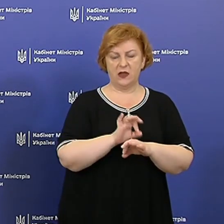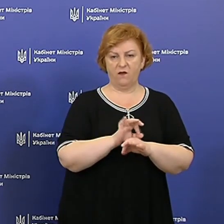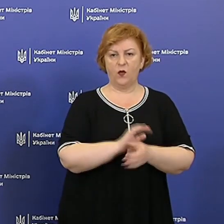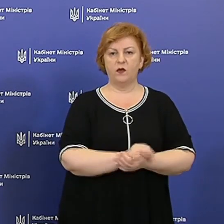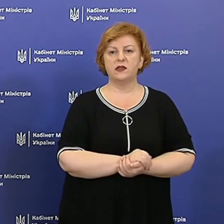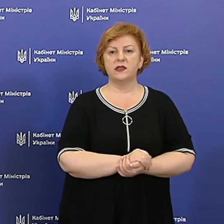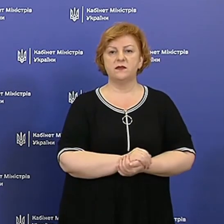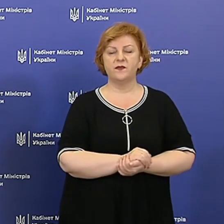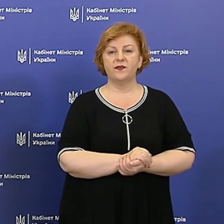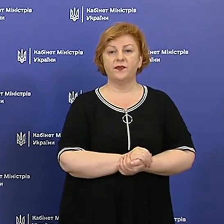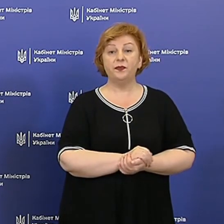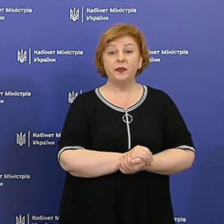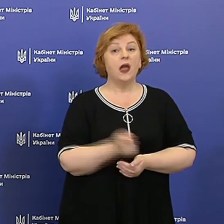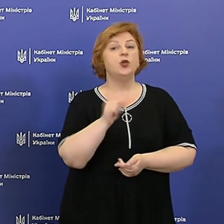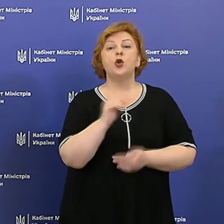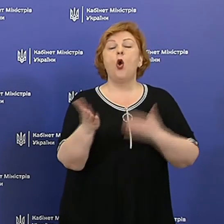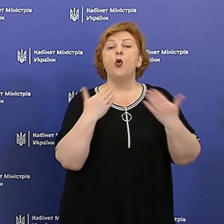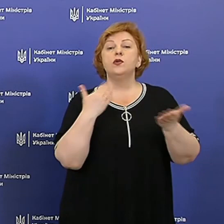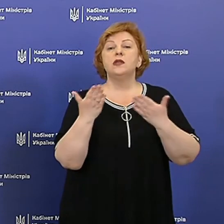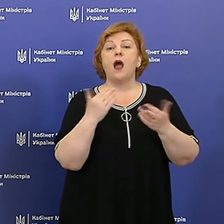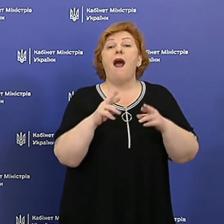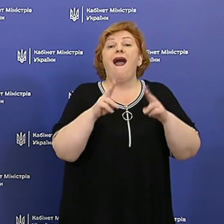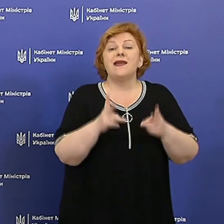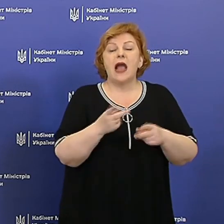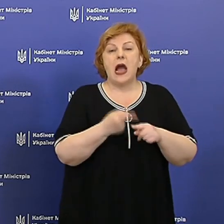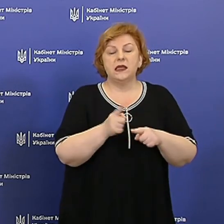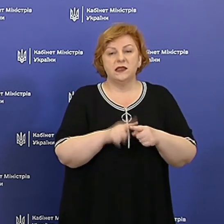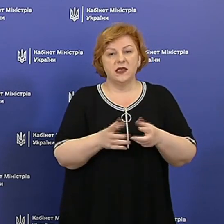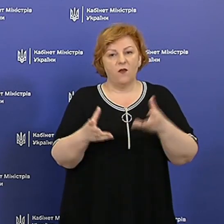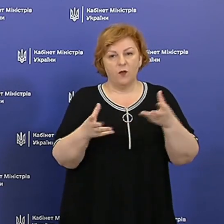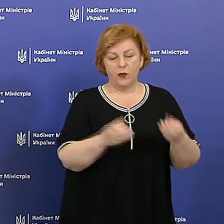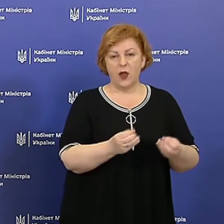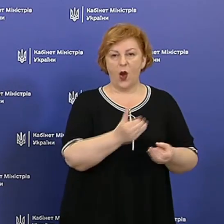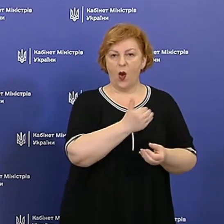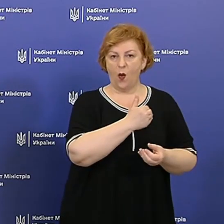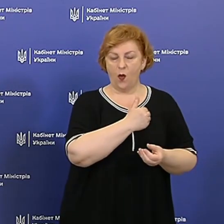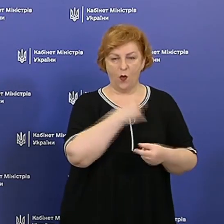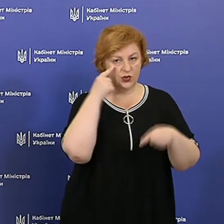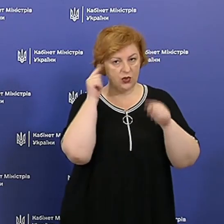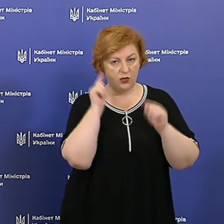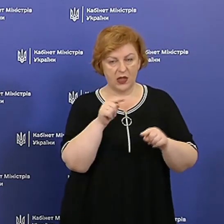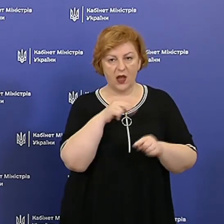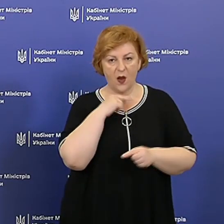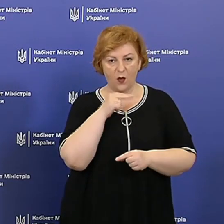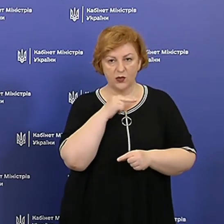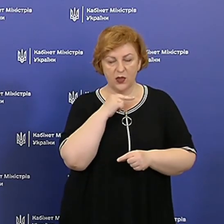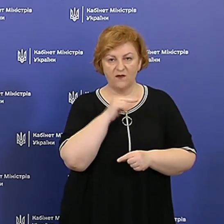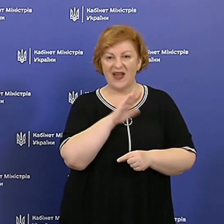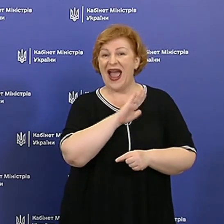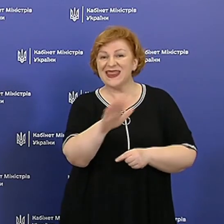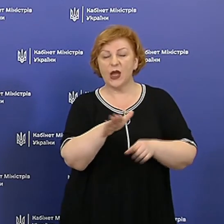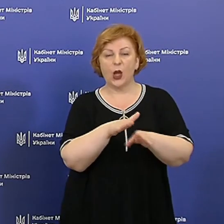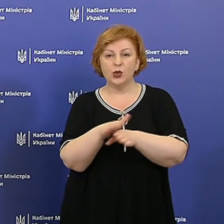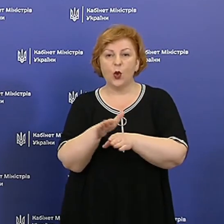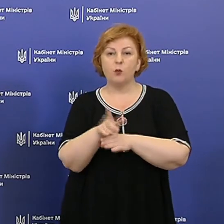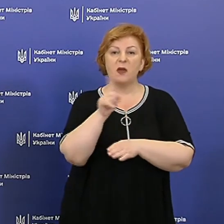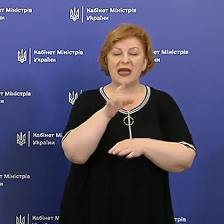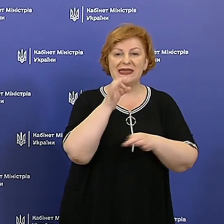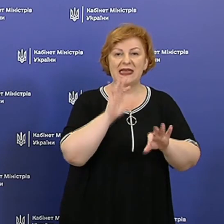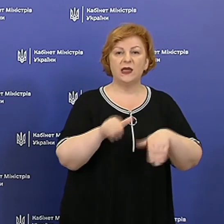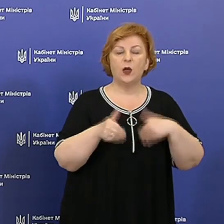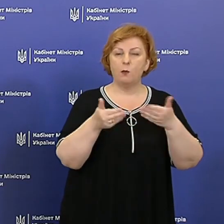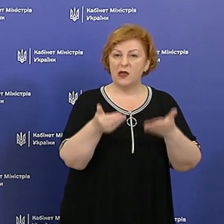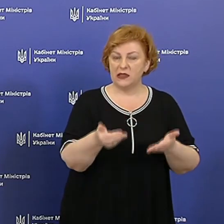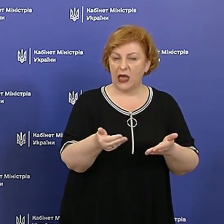захворюваності. Те, що стосується, як це впливає, я ще раз хочу наголосити, що недотримання тих рекомендацій